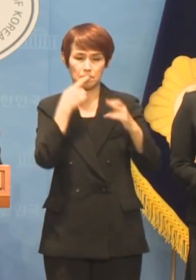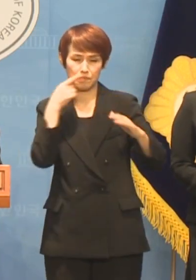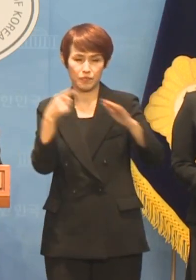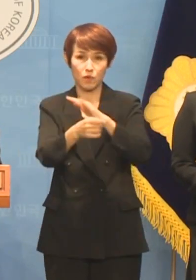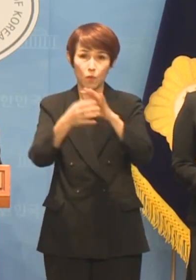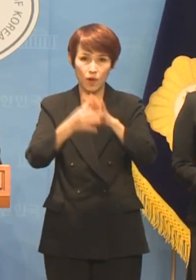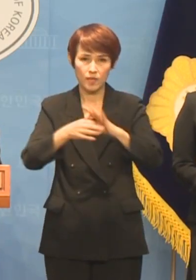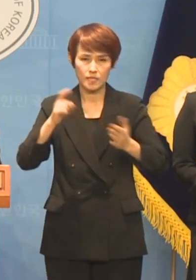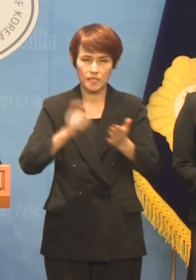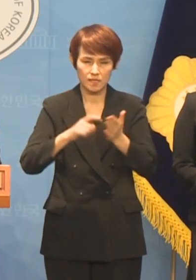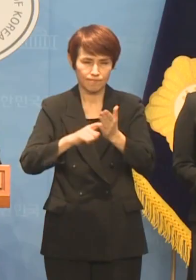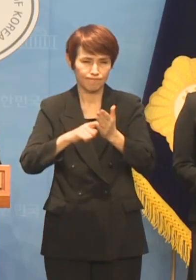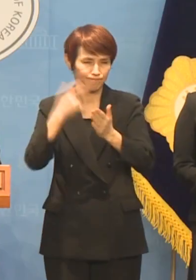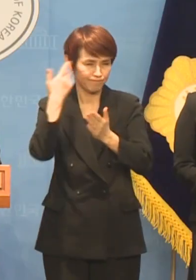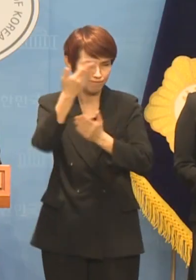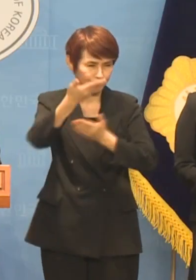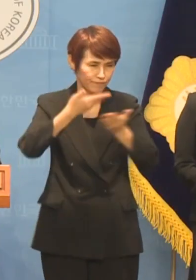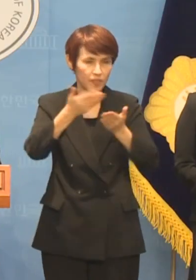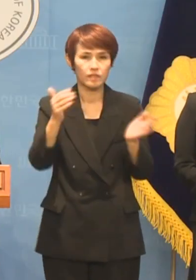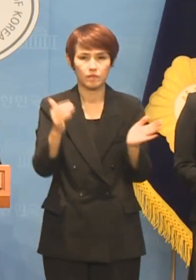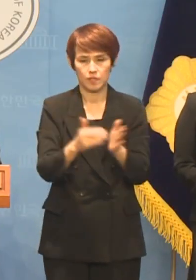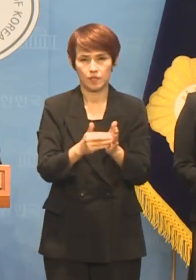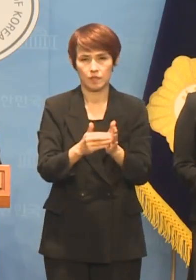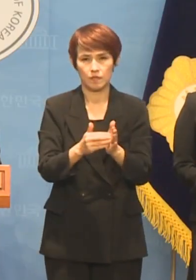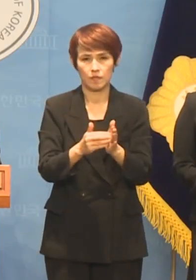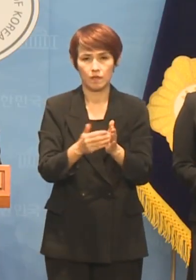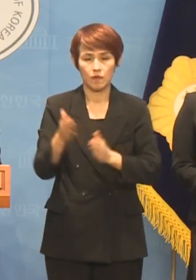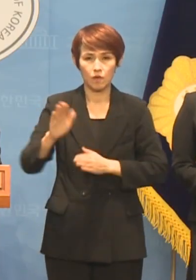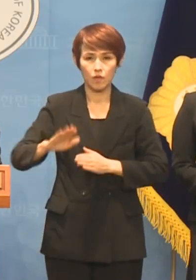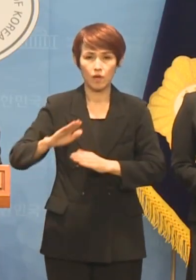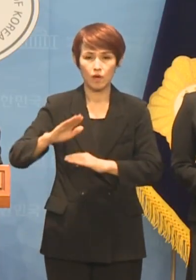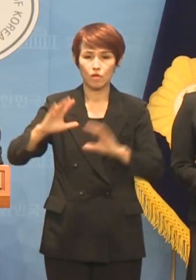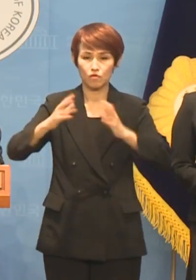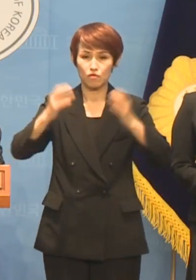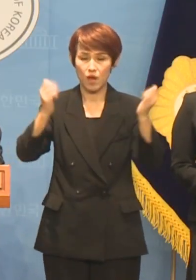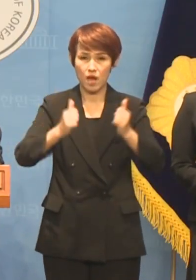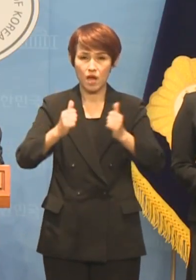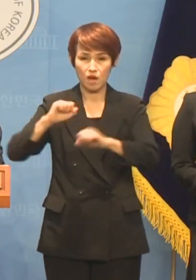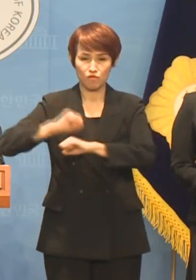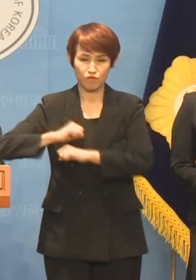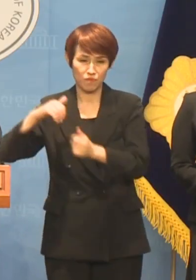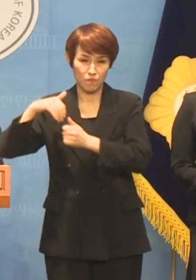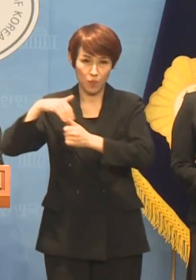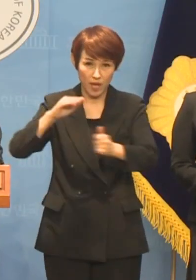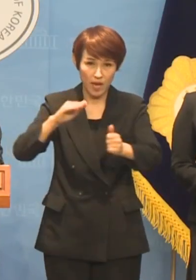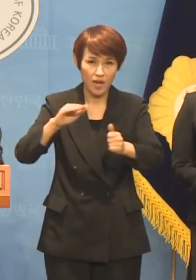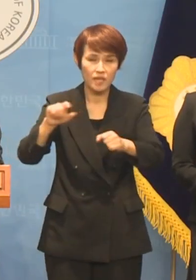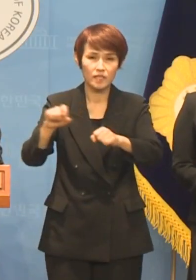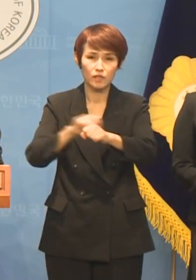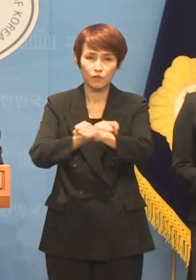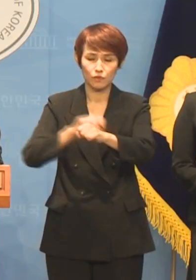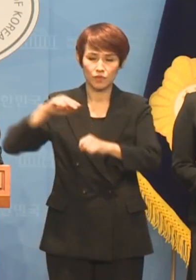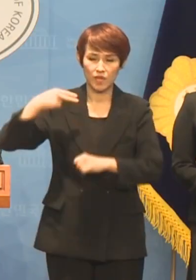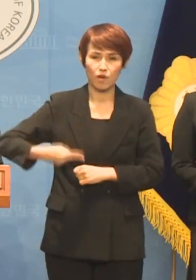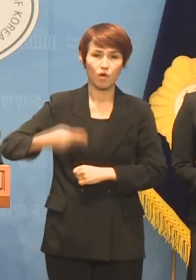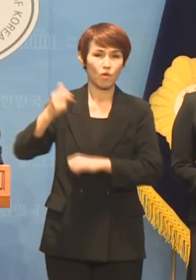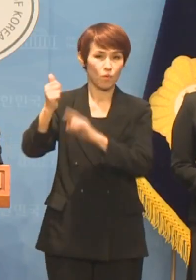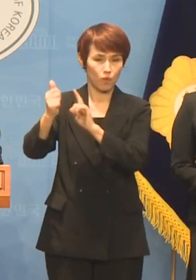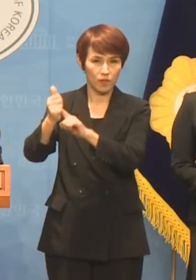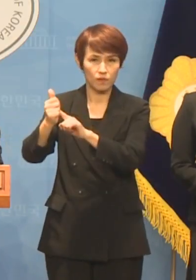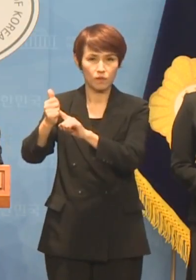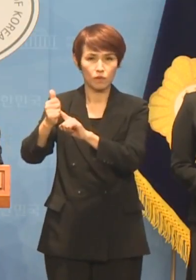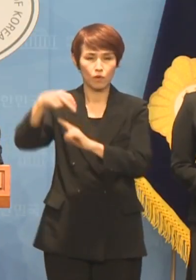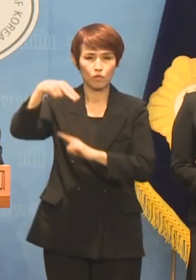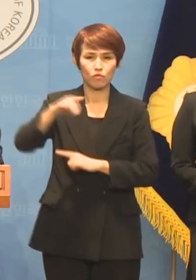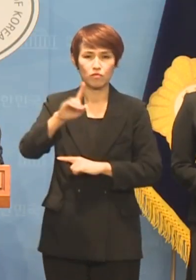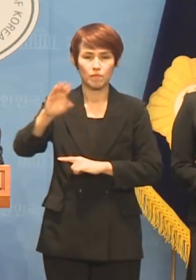긴급 현안 질의를 했습니다. 그러나 국회에 병력을 투입한 핵심 특수전사령관과